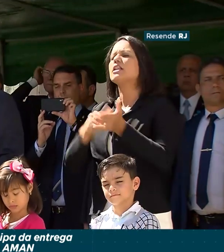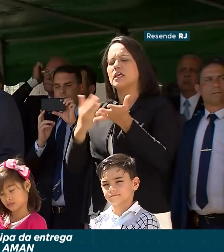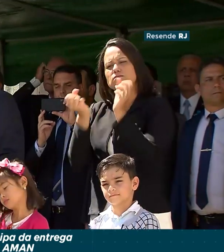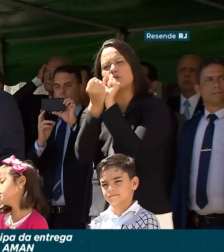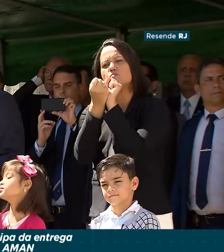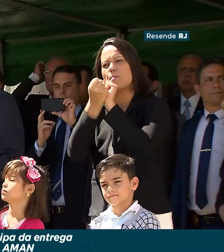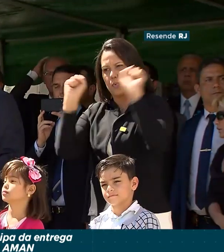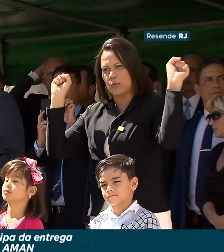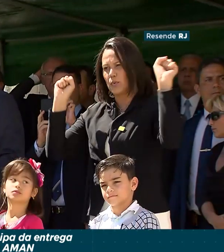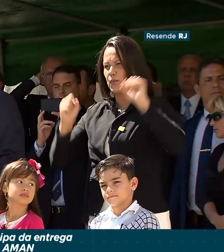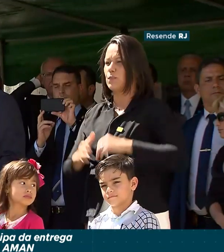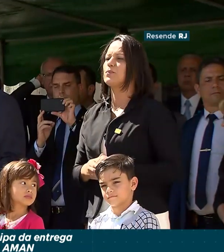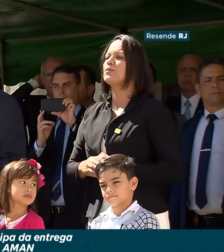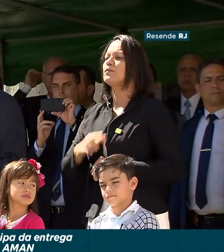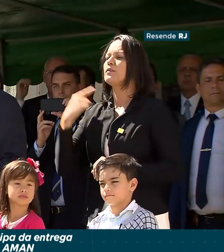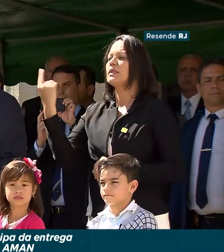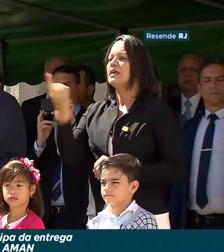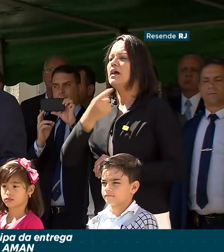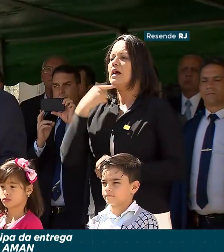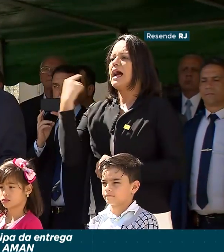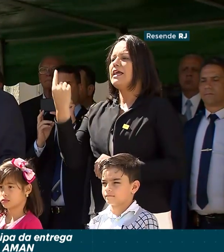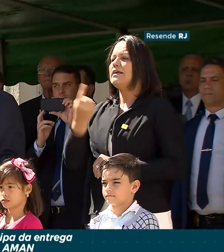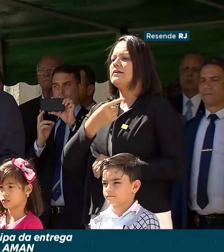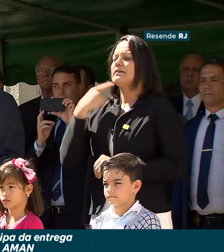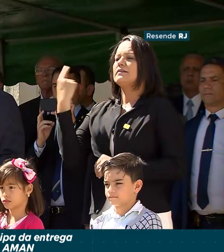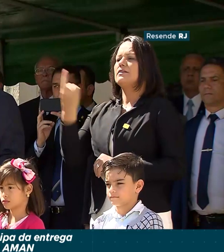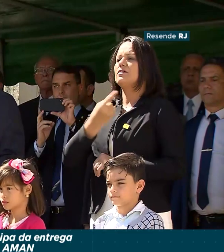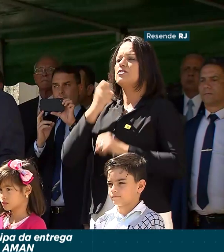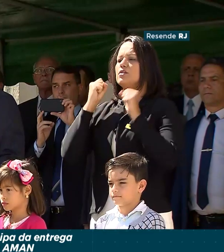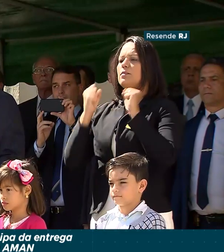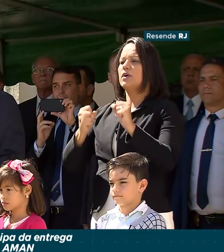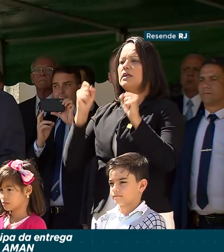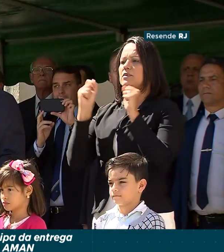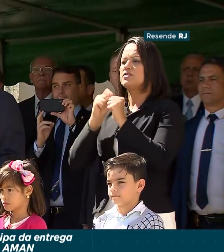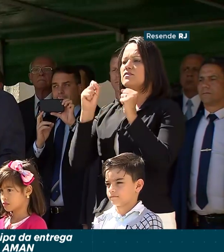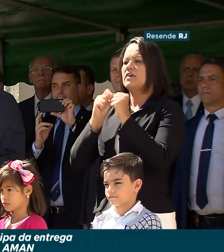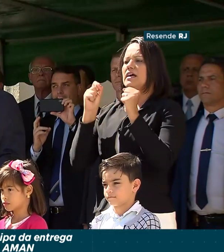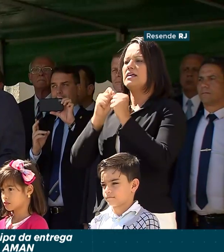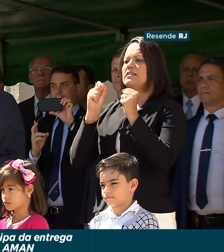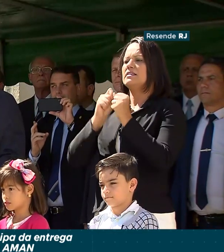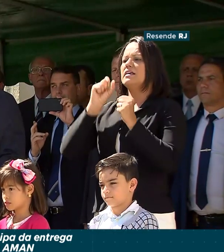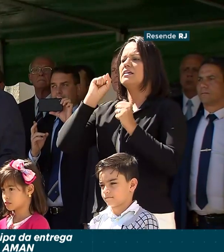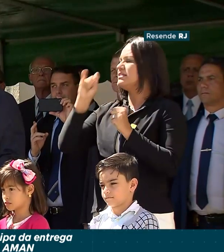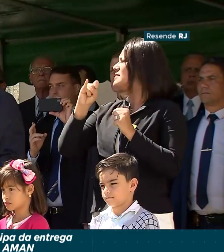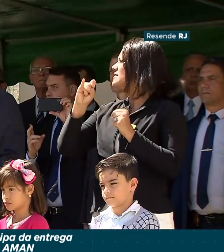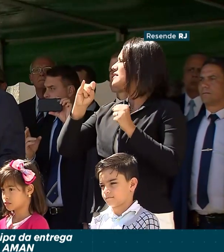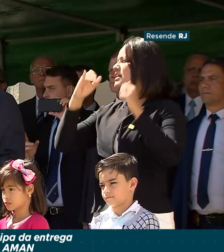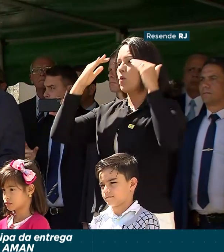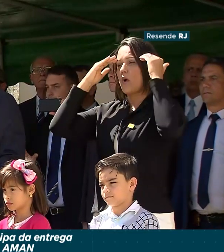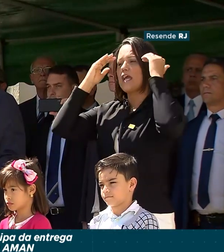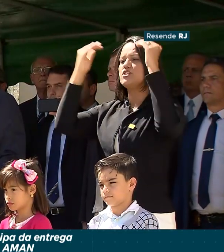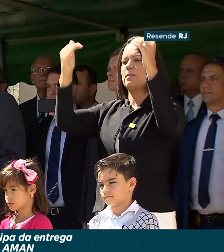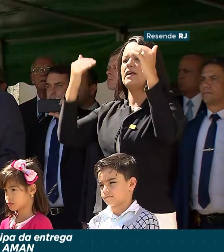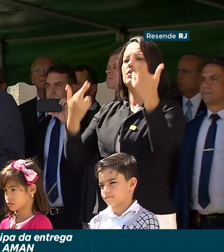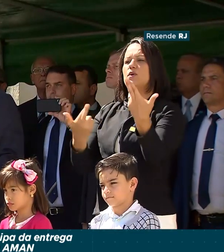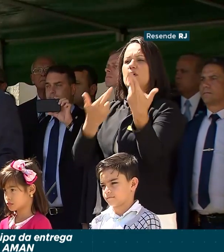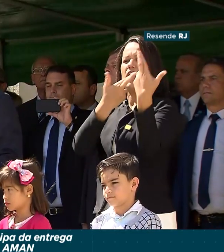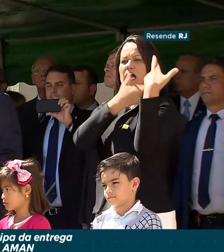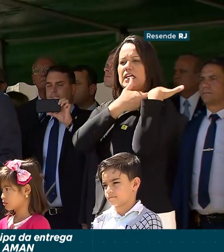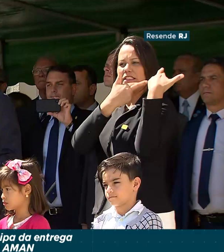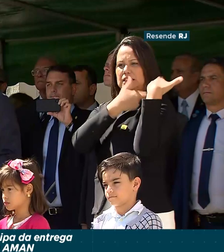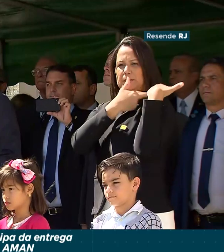ela. E nós só podemos tudo isso fazer se dermos ao respeito, à responsabilidade,